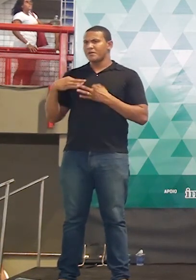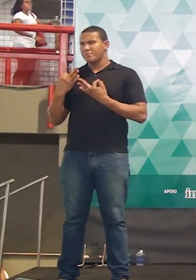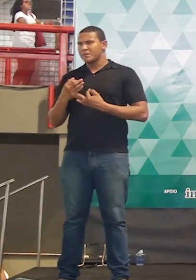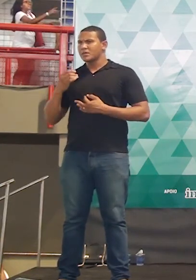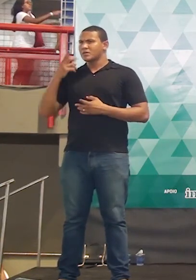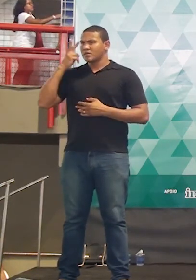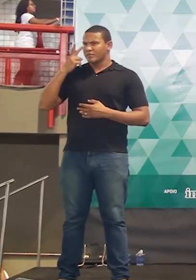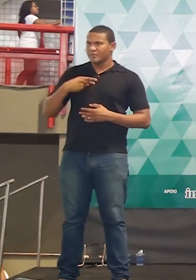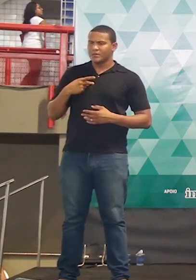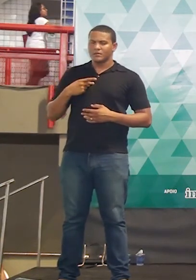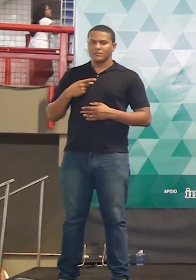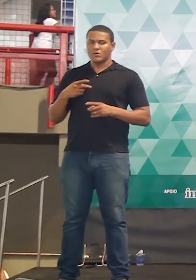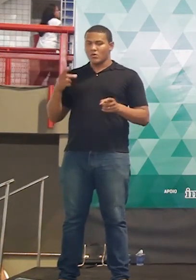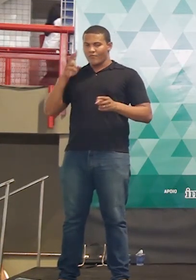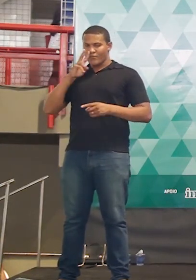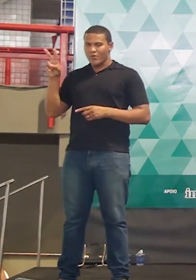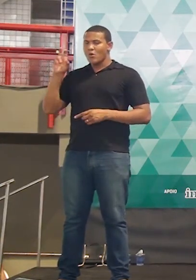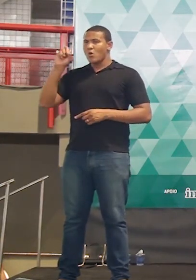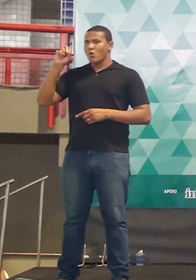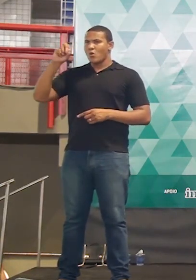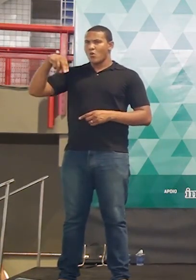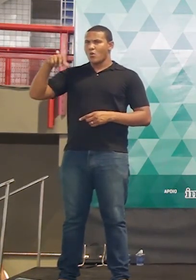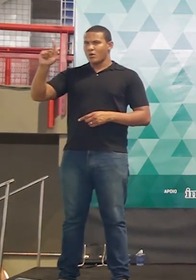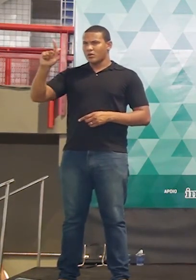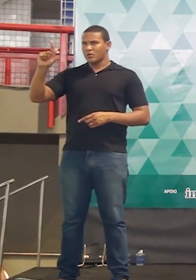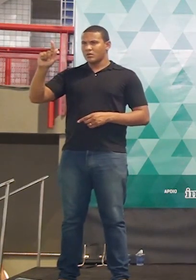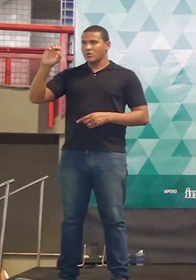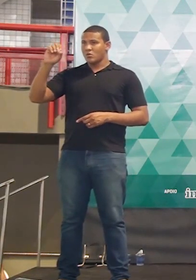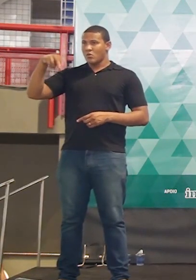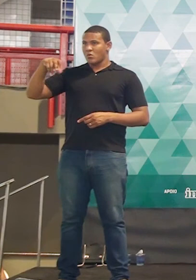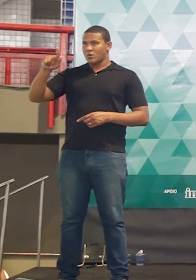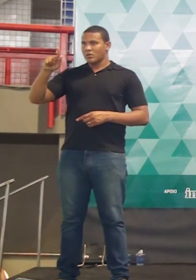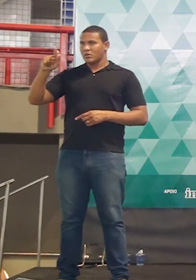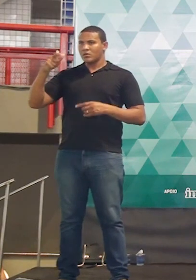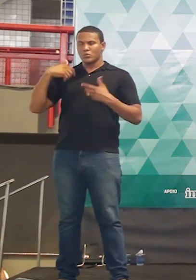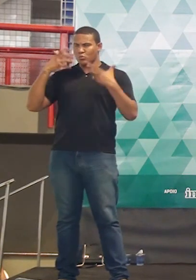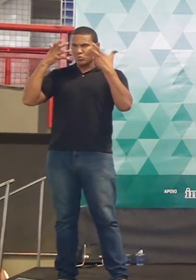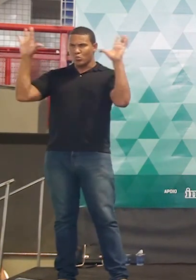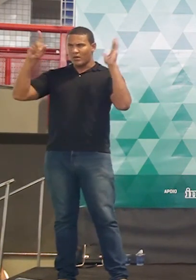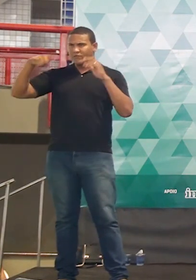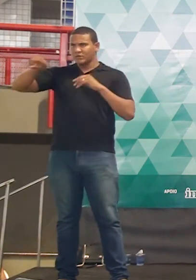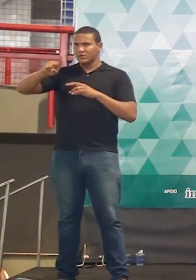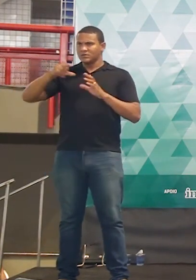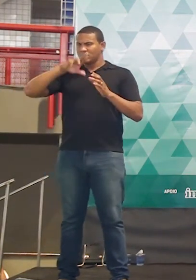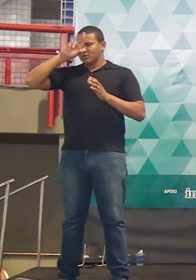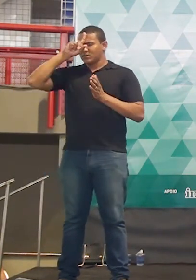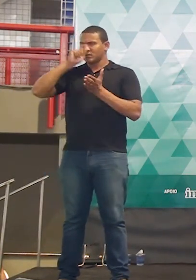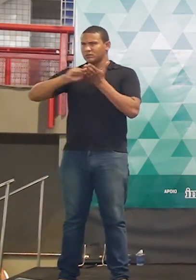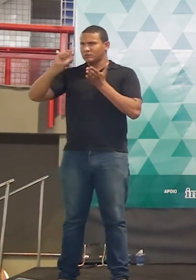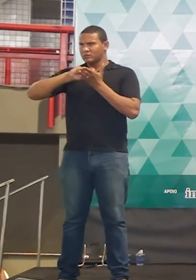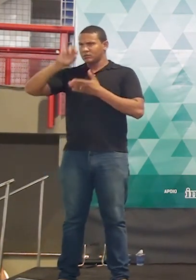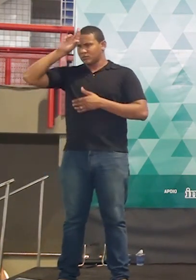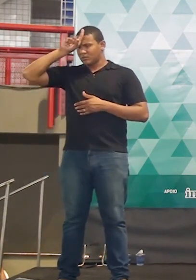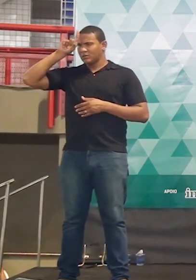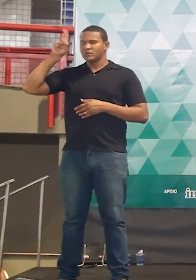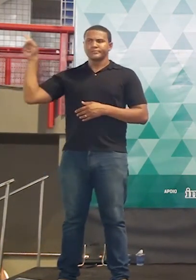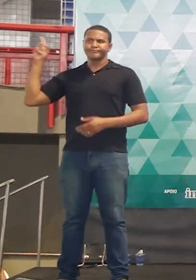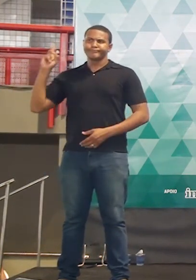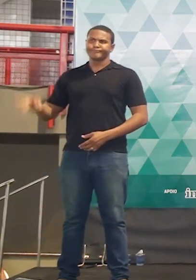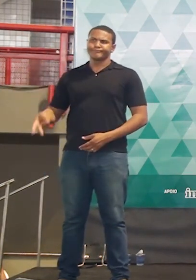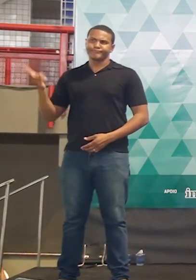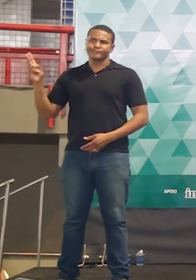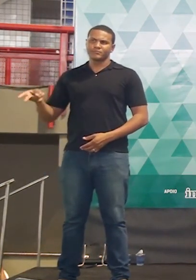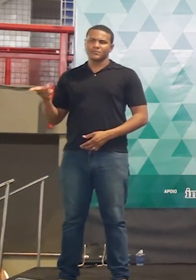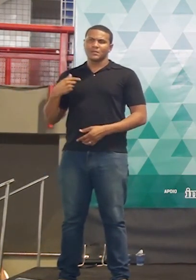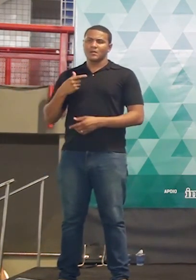mundo olhando para o nome ONG. Eu não quero aluno nenhum meu escrevendo esse nome errado. Ele é recordista de erros, porque